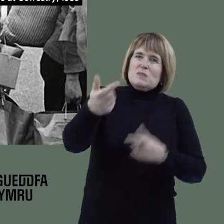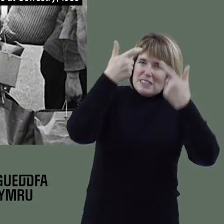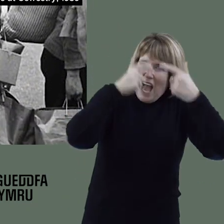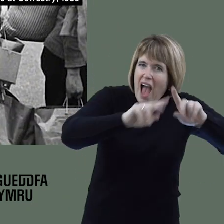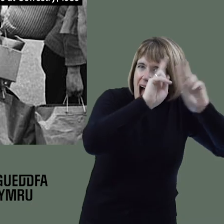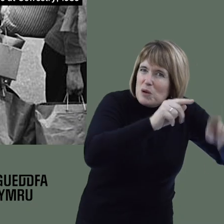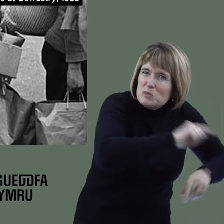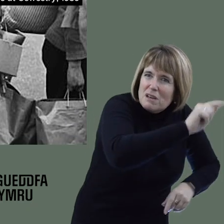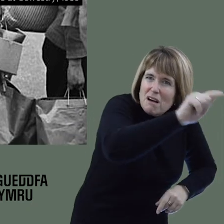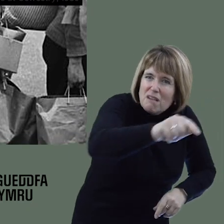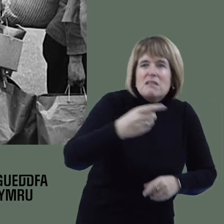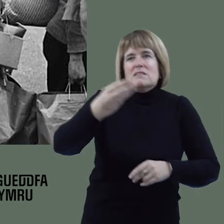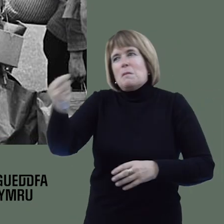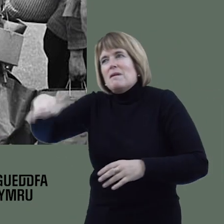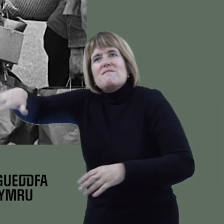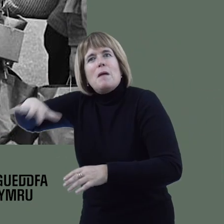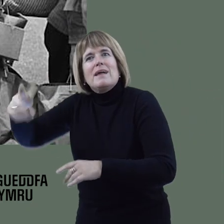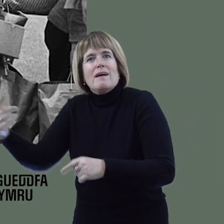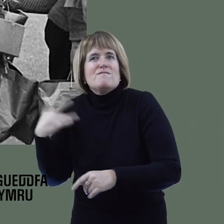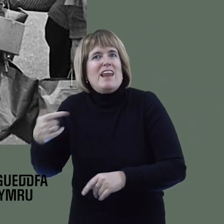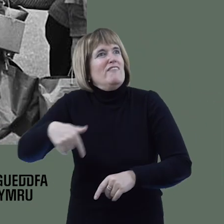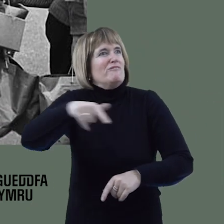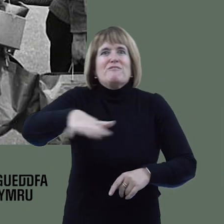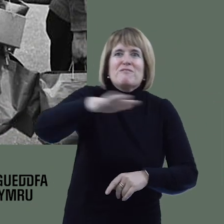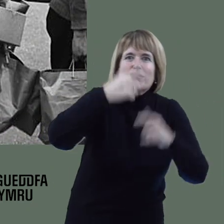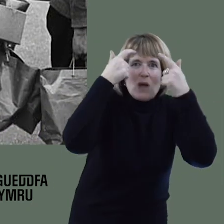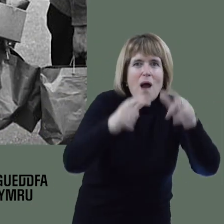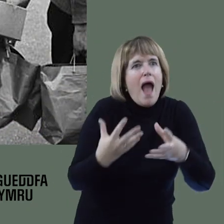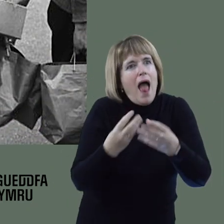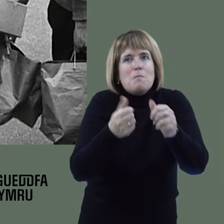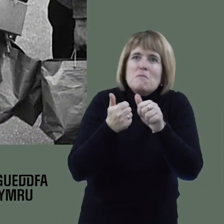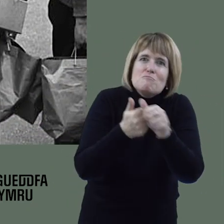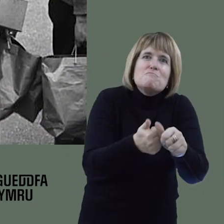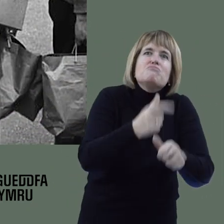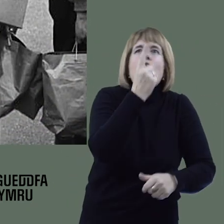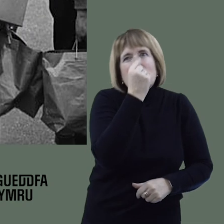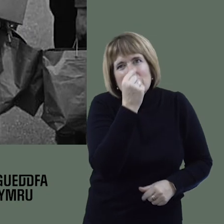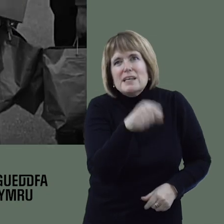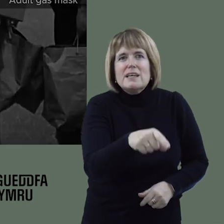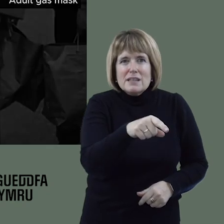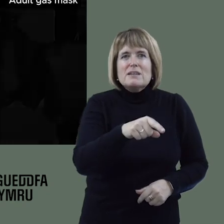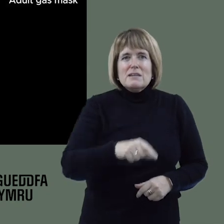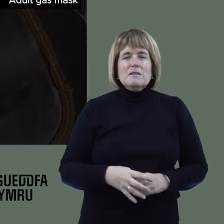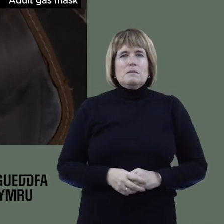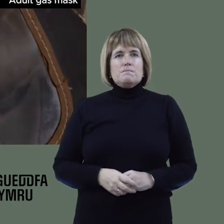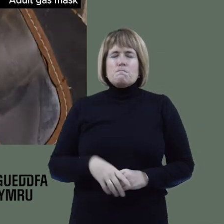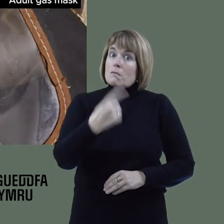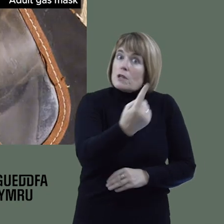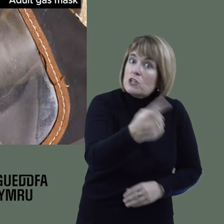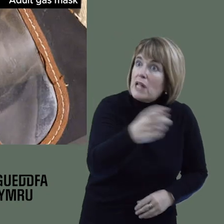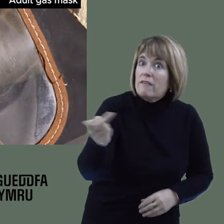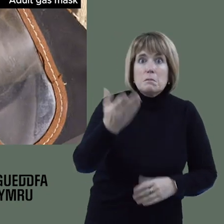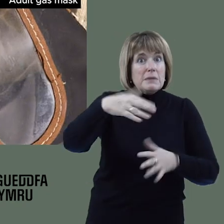o'n nhw'n sefyll mewn tai, so chymod, gyda teuluoedd eraill, wel o'r eini wedyn yn helpu nhw mas siwr o fod. Warach chi